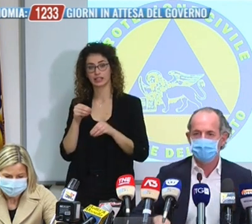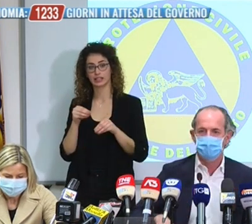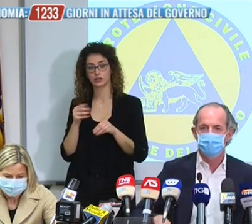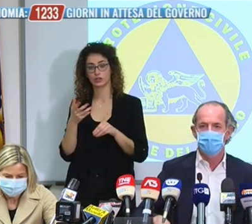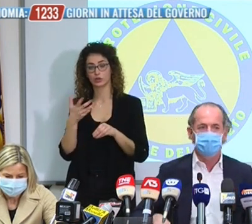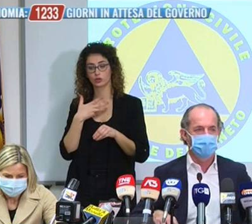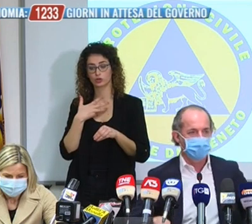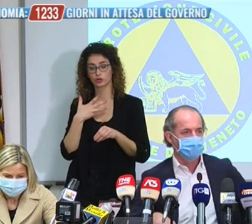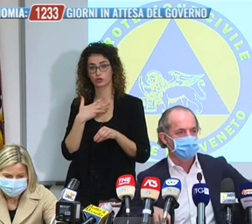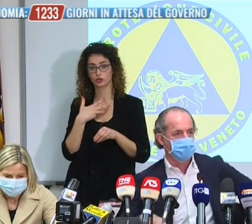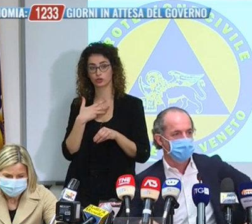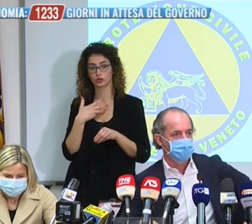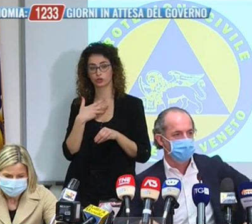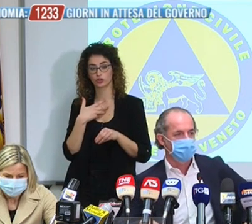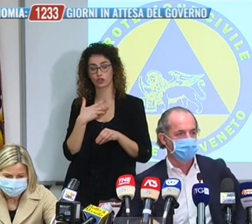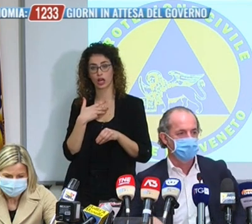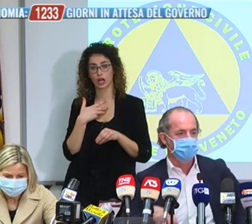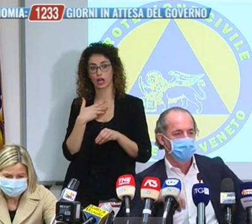del recettore dell'ACE